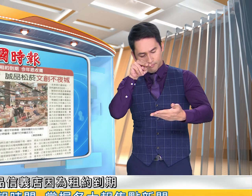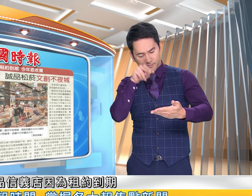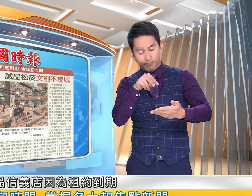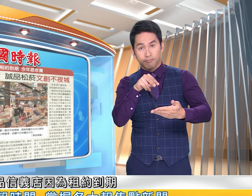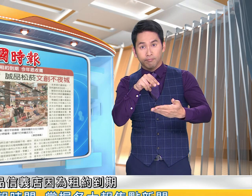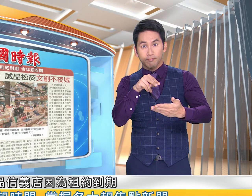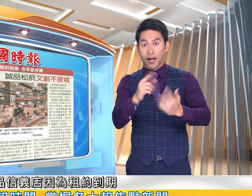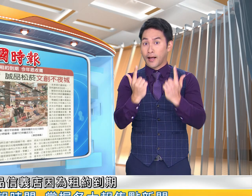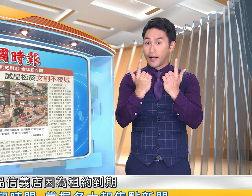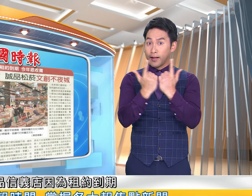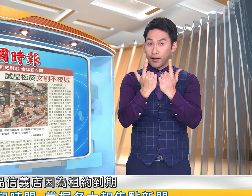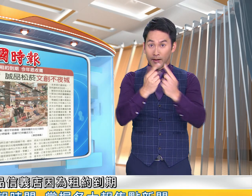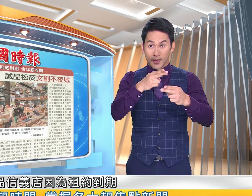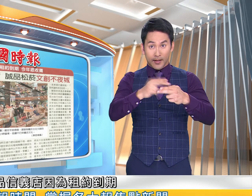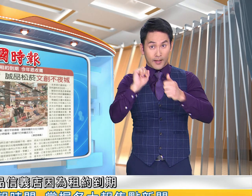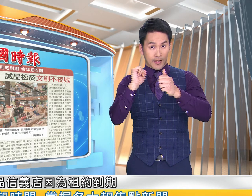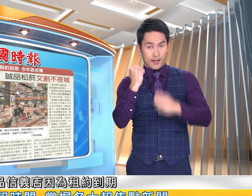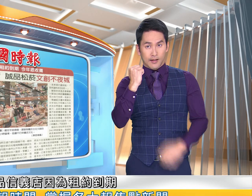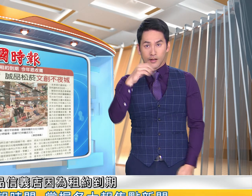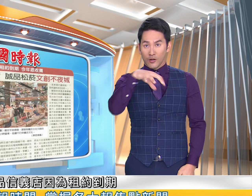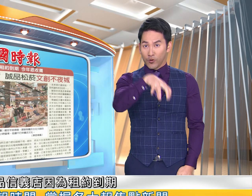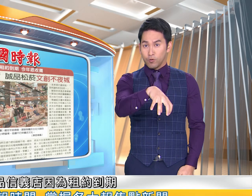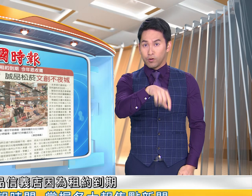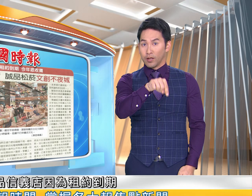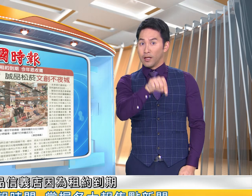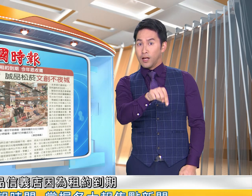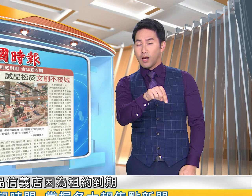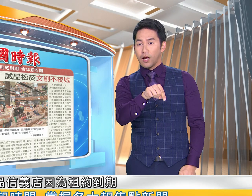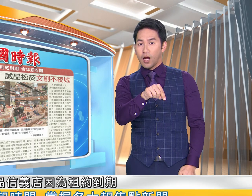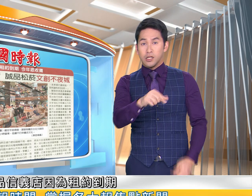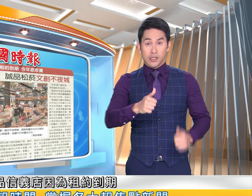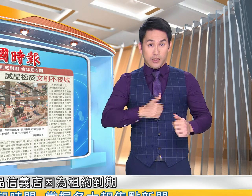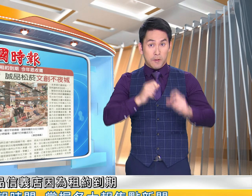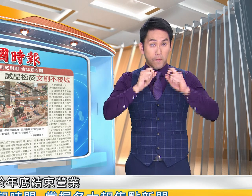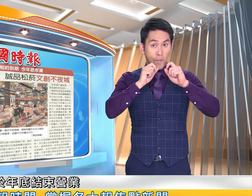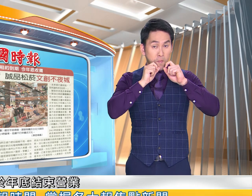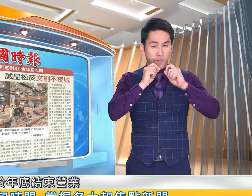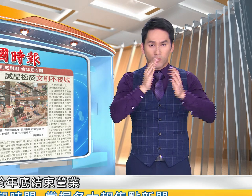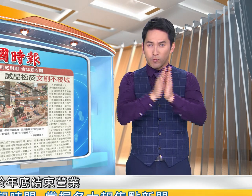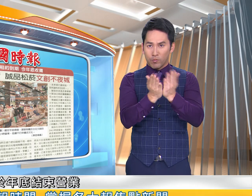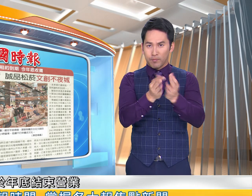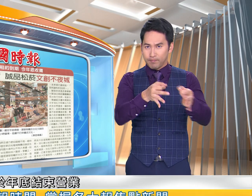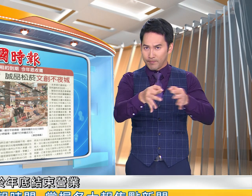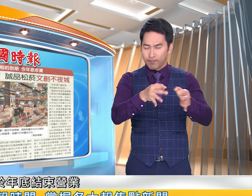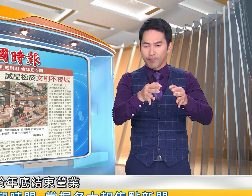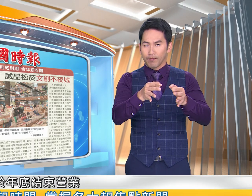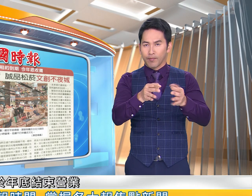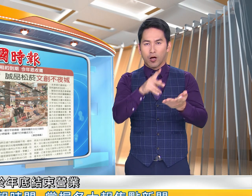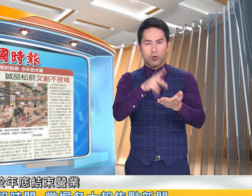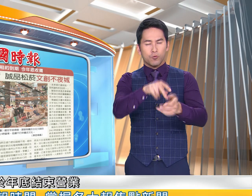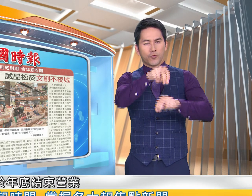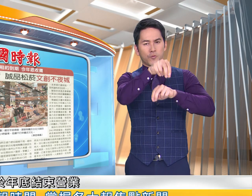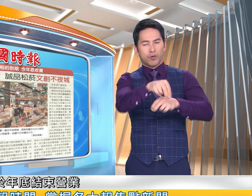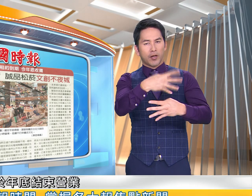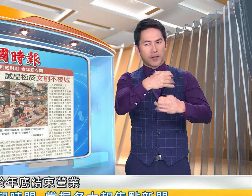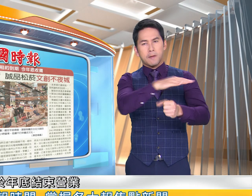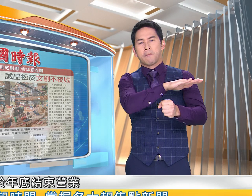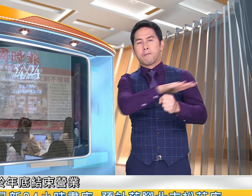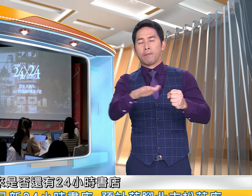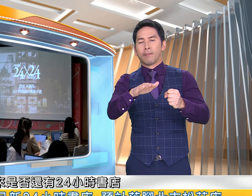诚品信义店因为租约到期，将于年底结束营业。而未来是